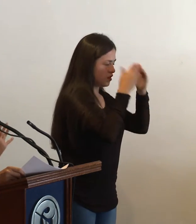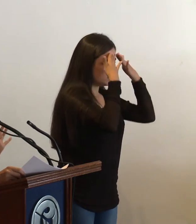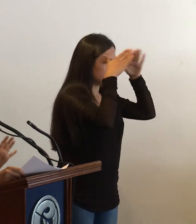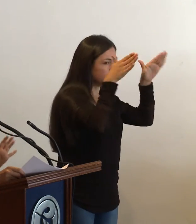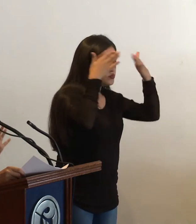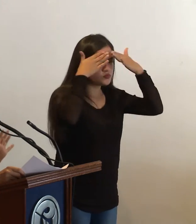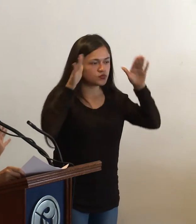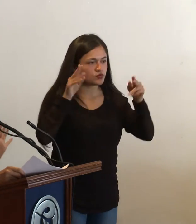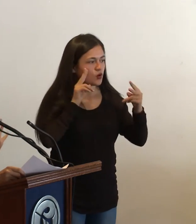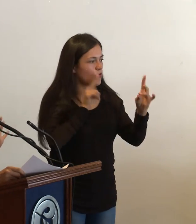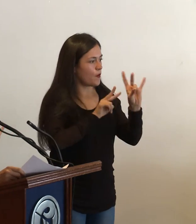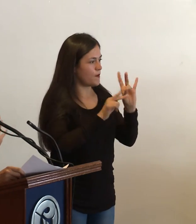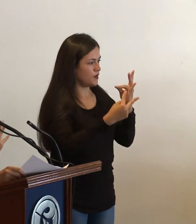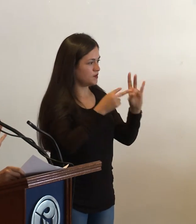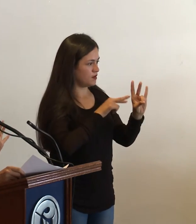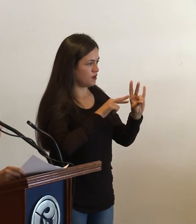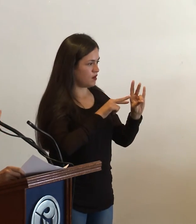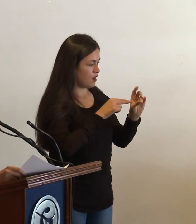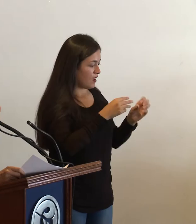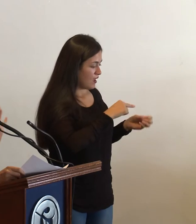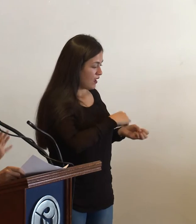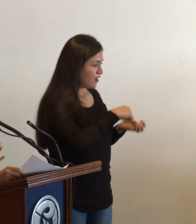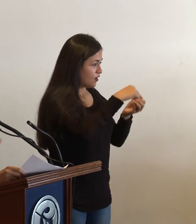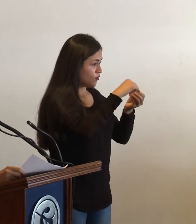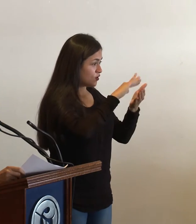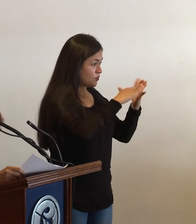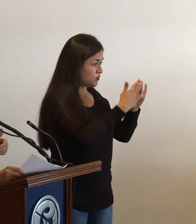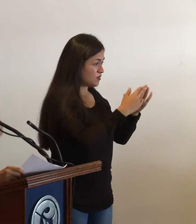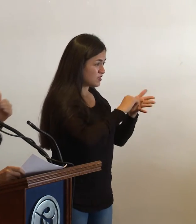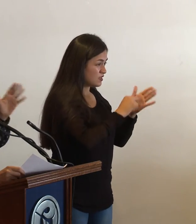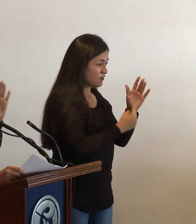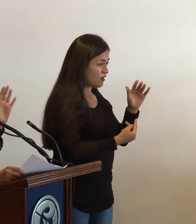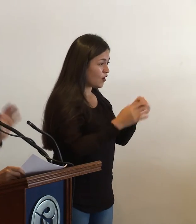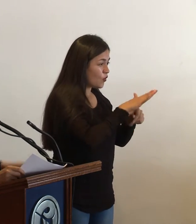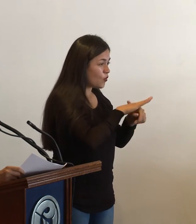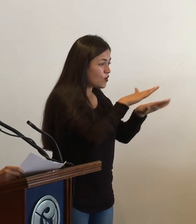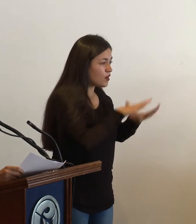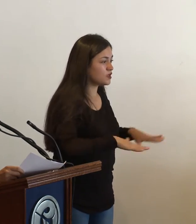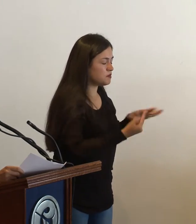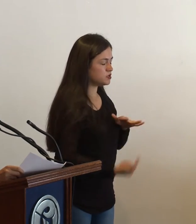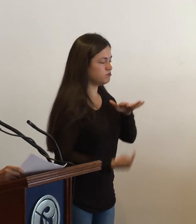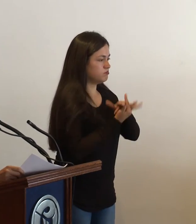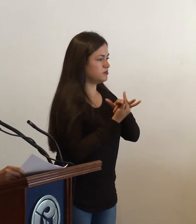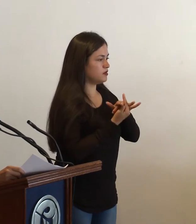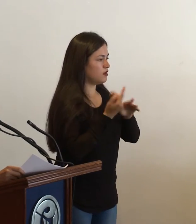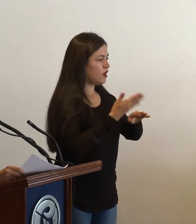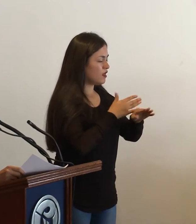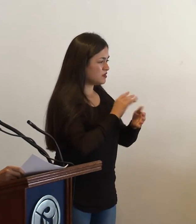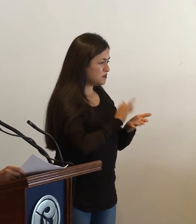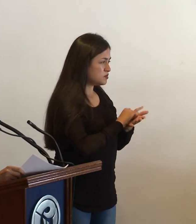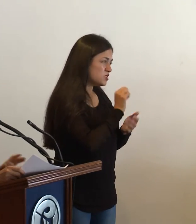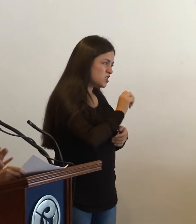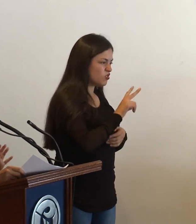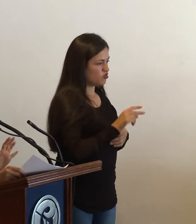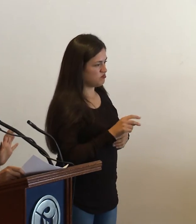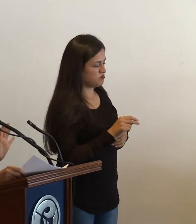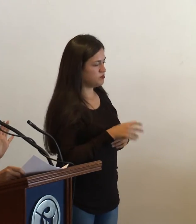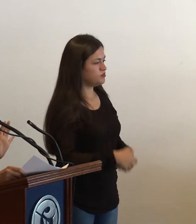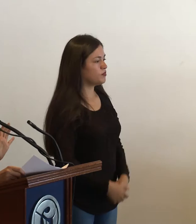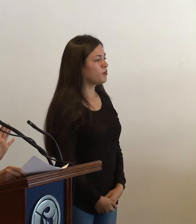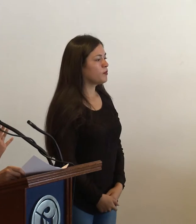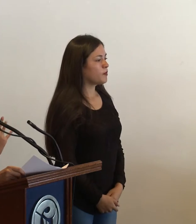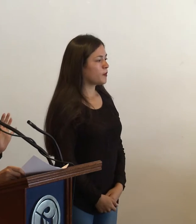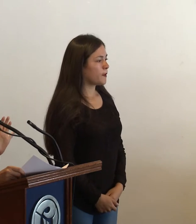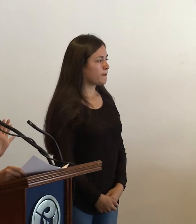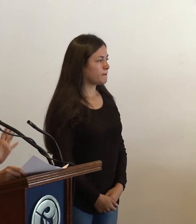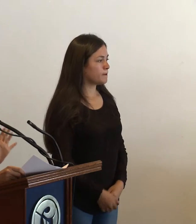la pregunta por si es la educación comunitaria un campo emergente, como se ha venido hablando desde hace rato. Ahí